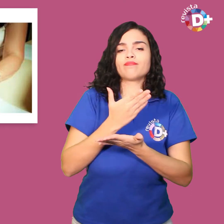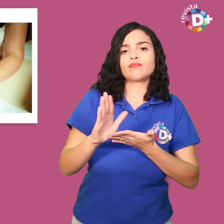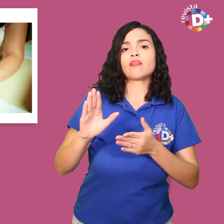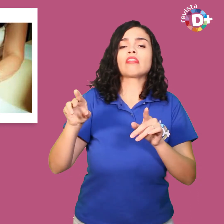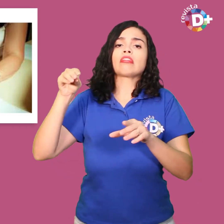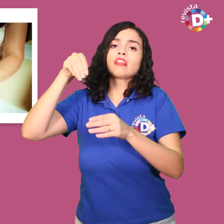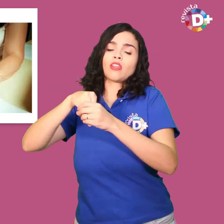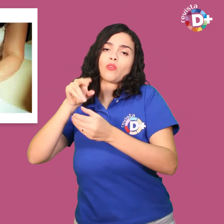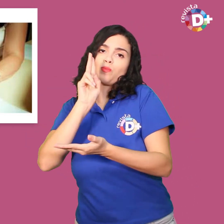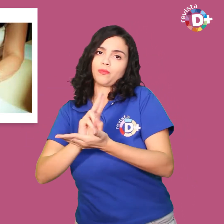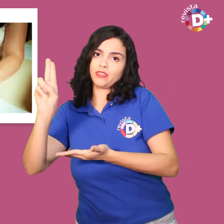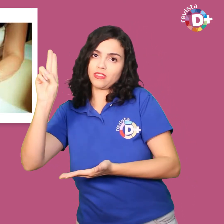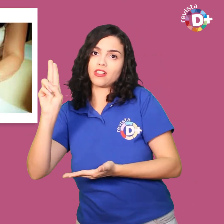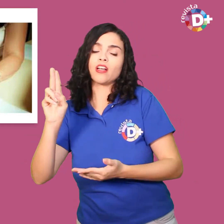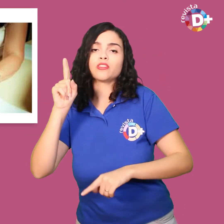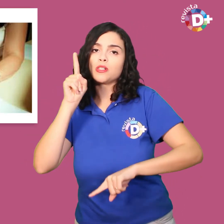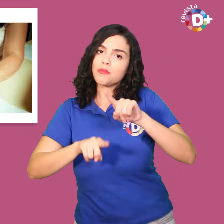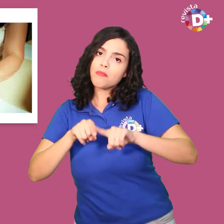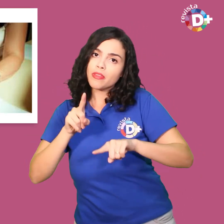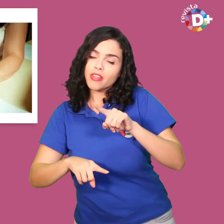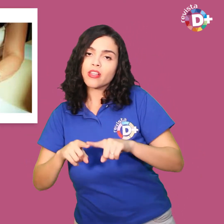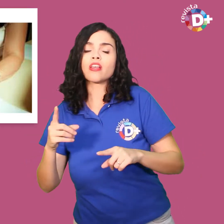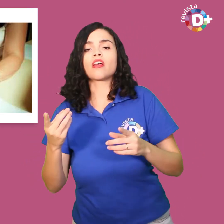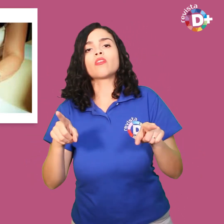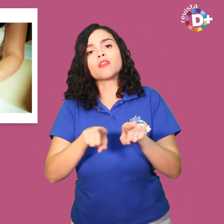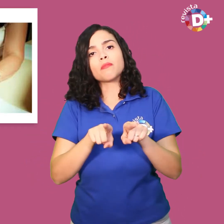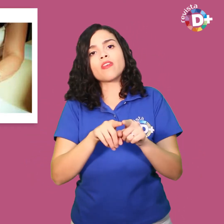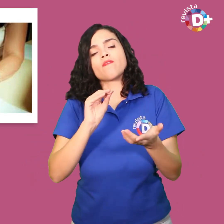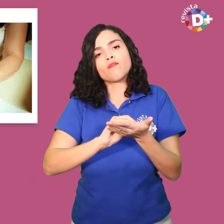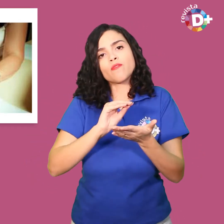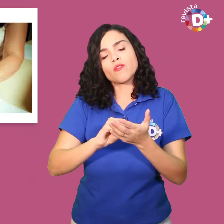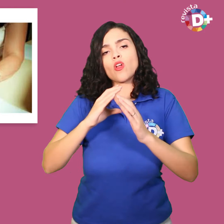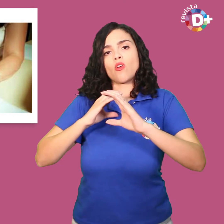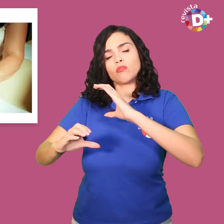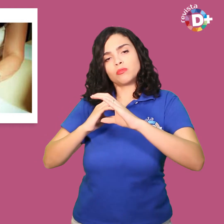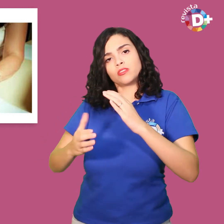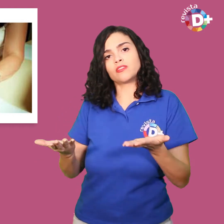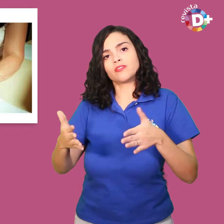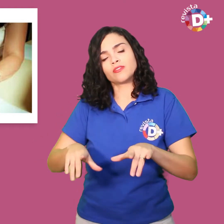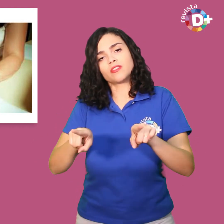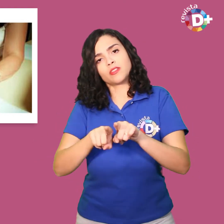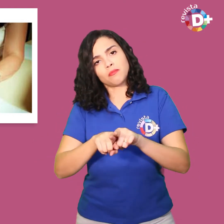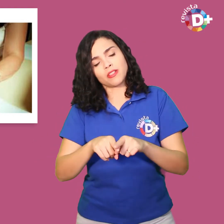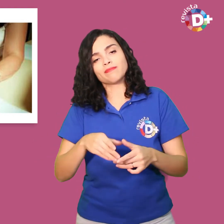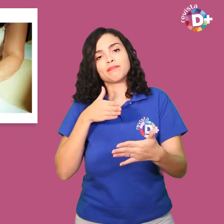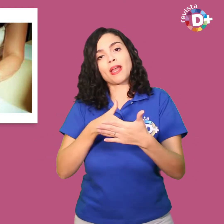das universidades, no que se refere ao material didático, à ausência de uma comunicação inclusiva e algumas barreiras